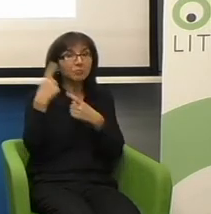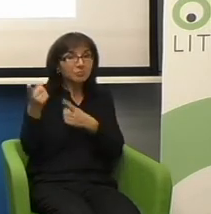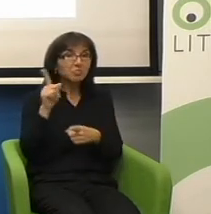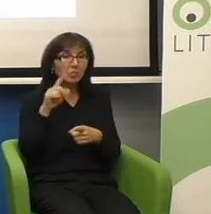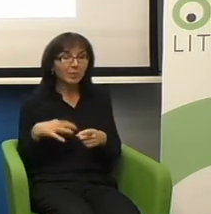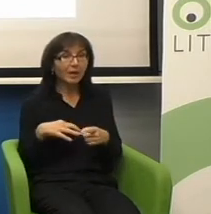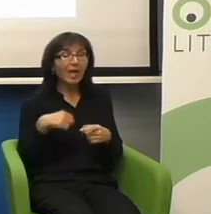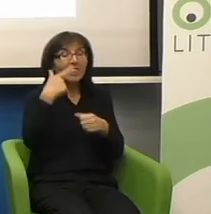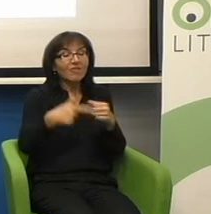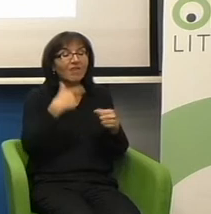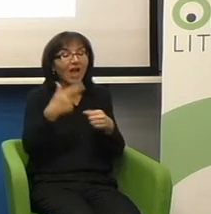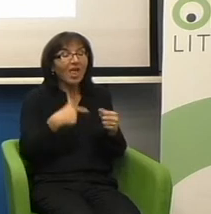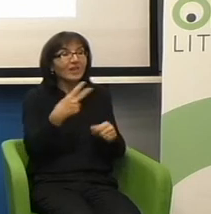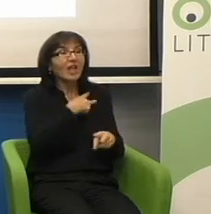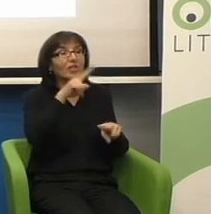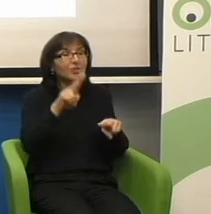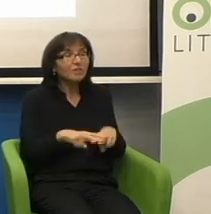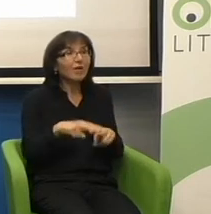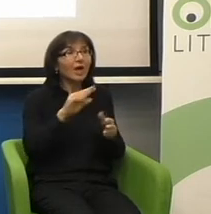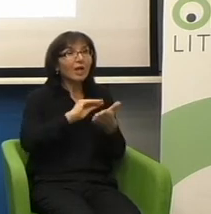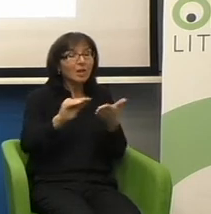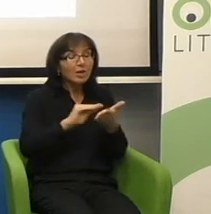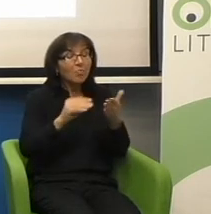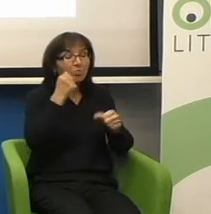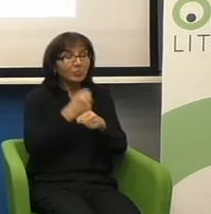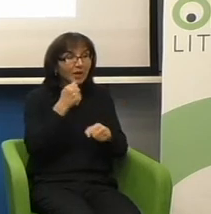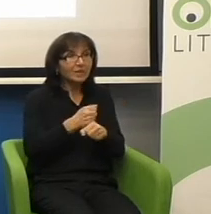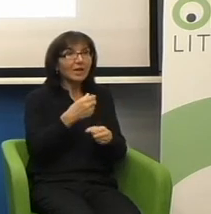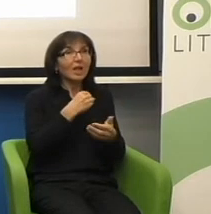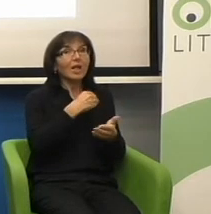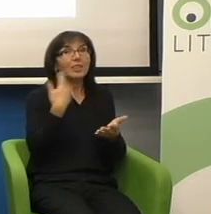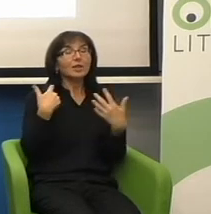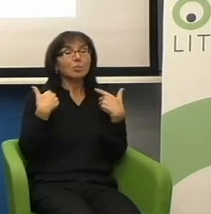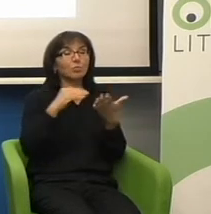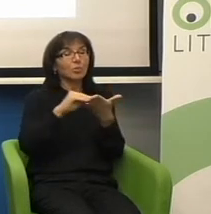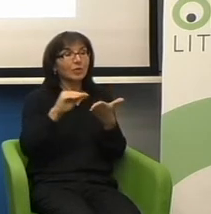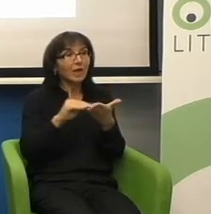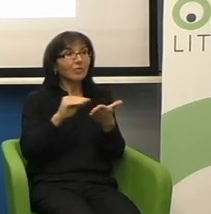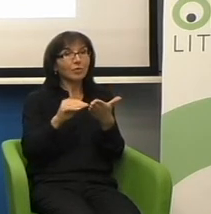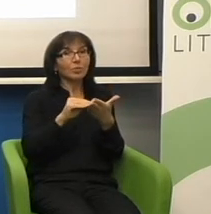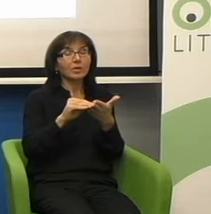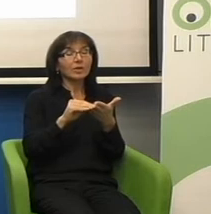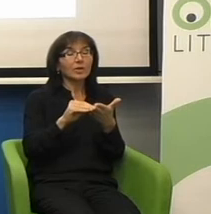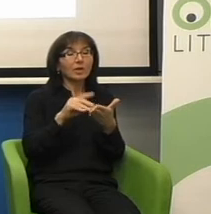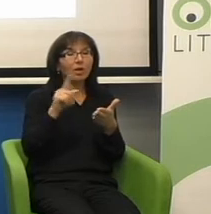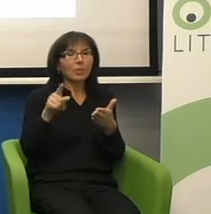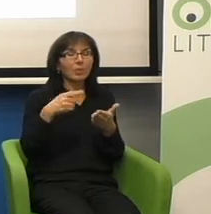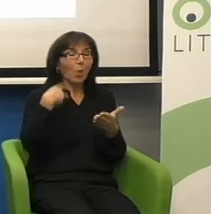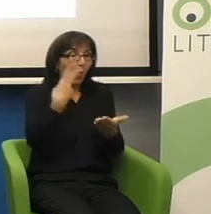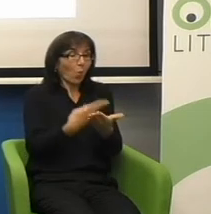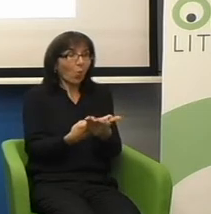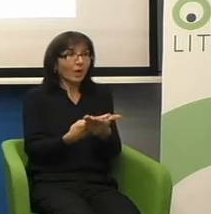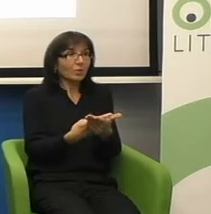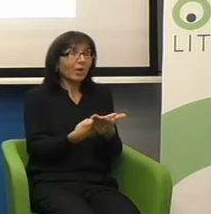trwała praca nad biografią i że to była taka praca, która pochłonęła panią do tego stopnia, że kładła się pani